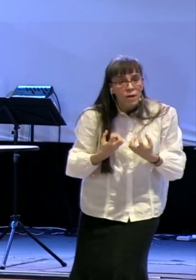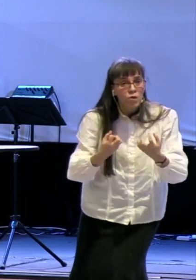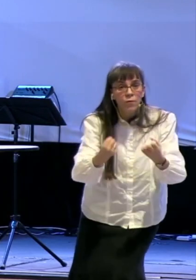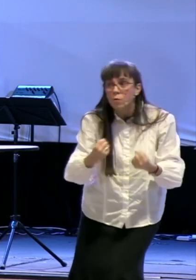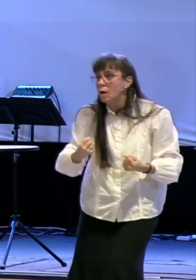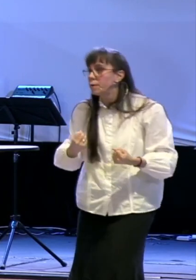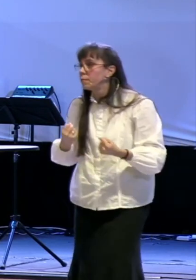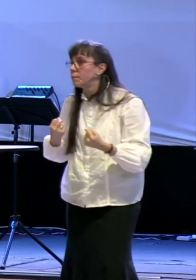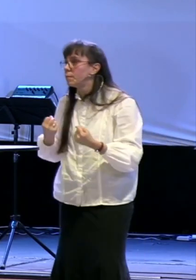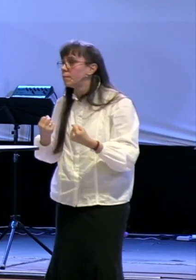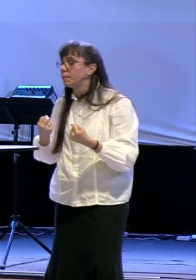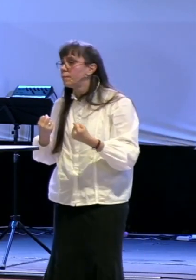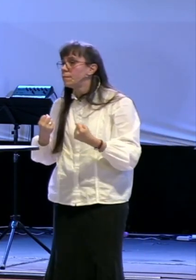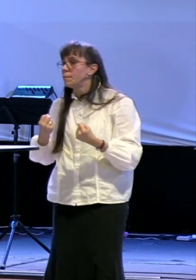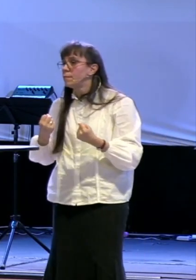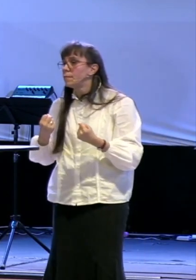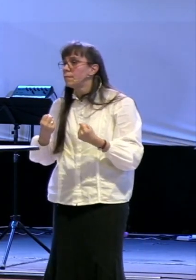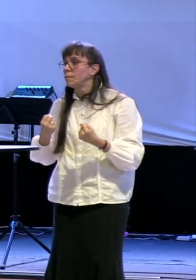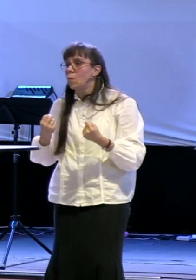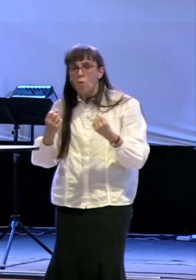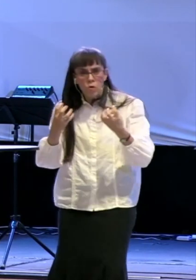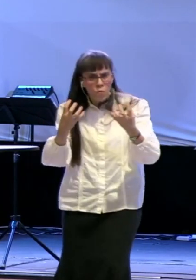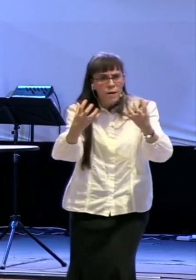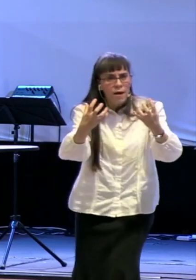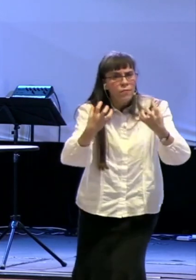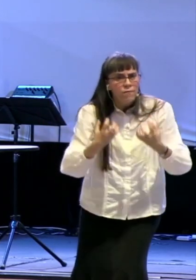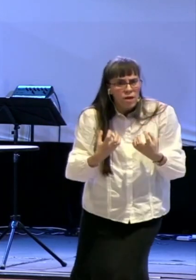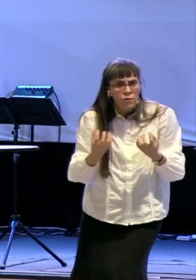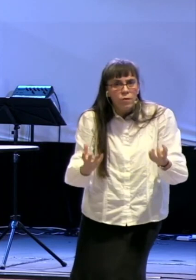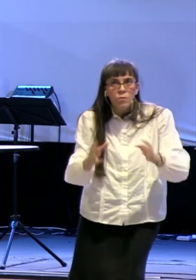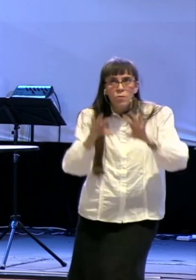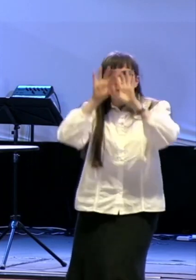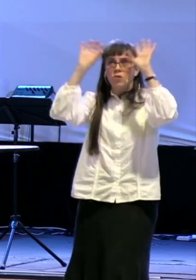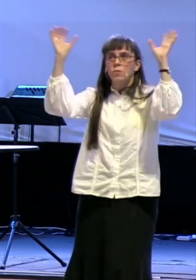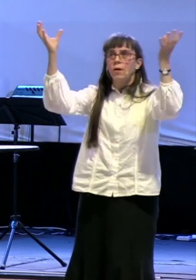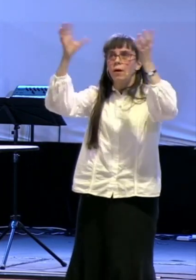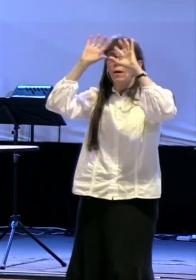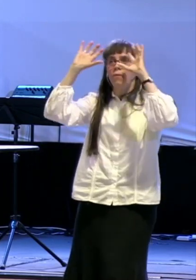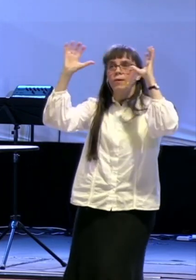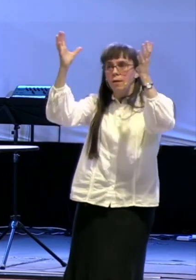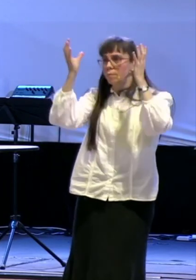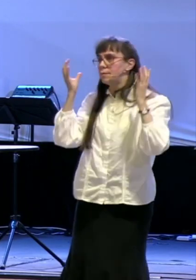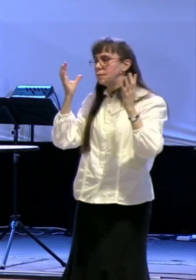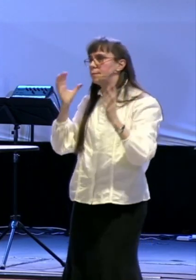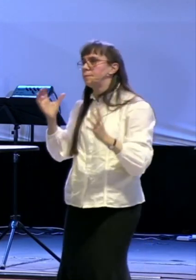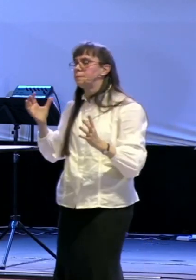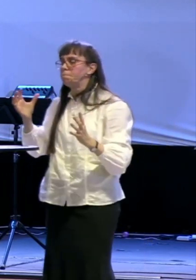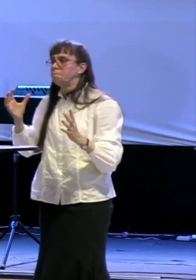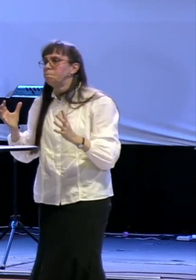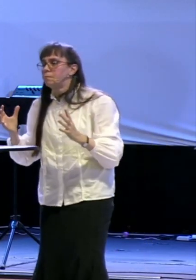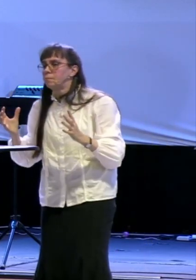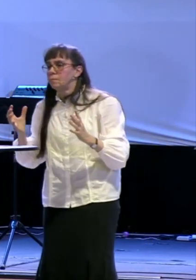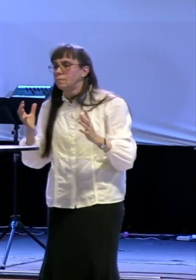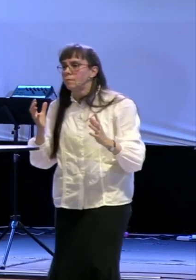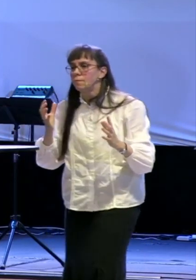more revelation plus from tu vas avoir une révélation des réalités spirituelles, more you will have revelation from the spiritual realms. Plus tu vas comprendre